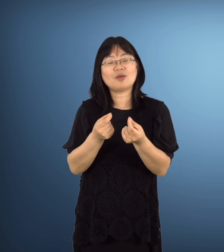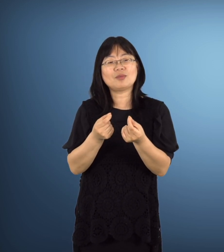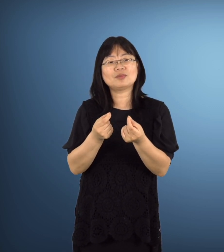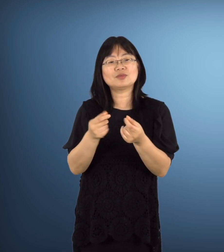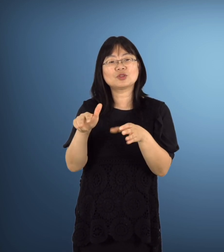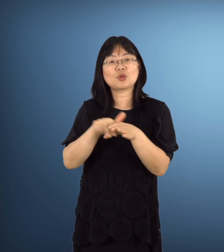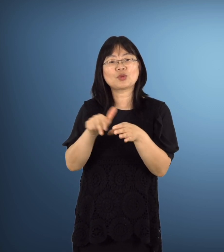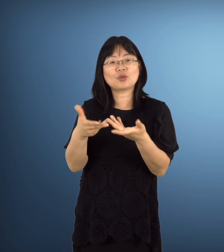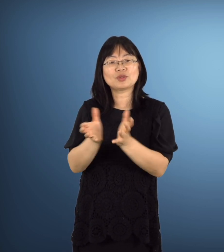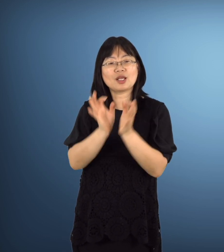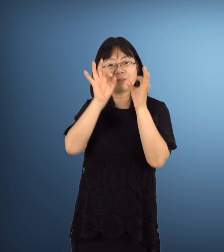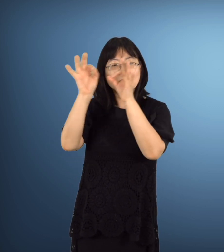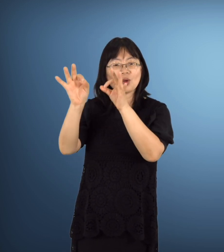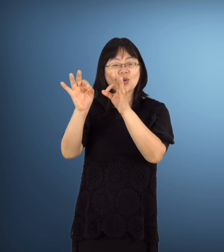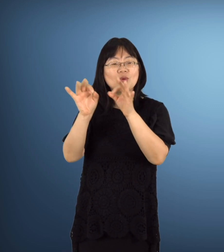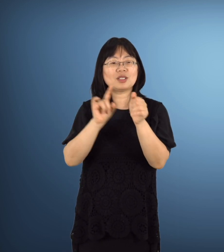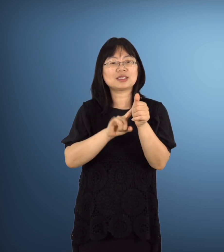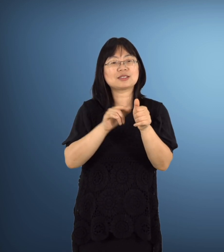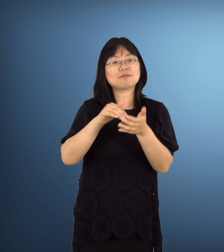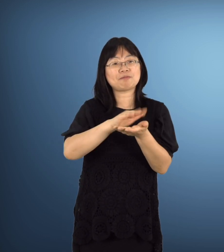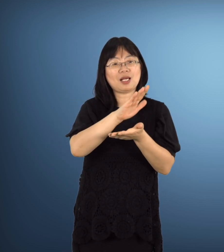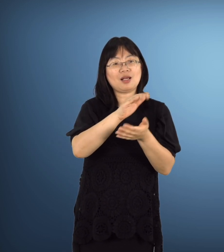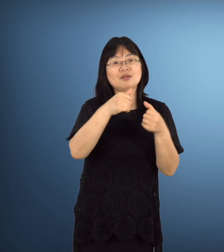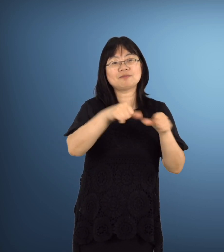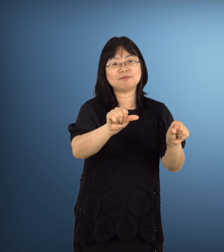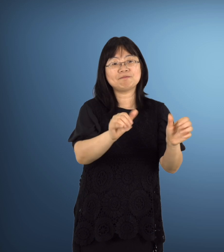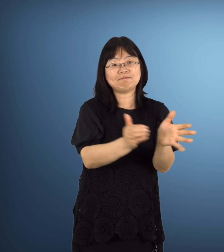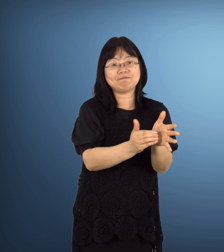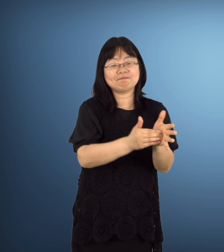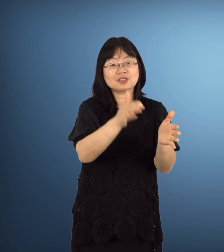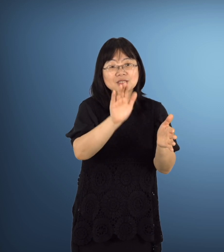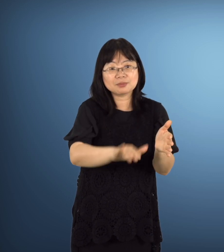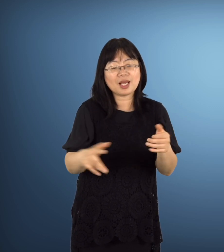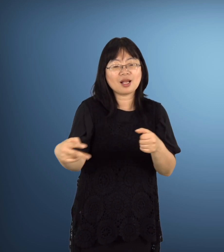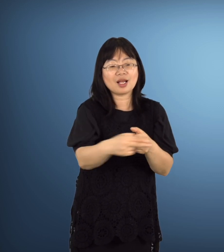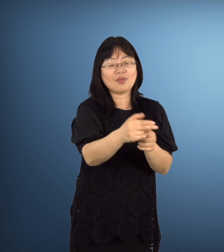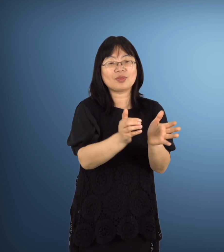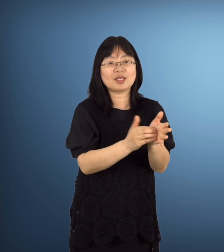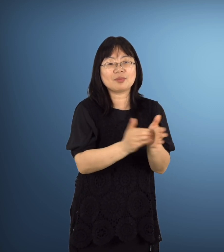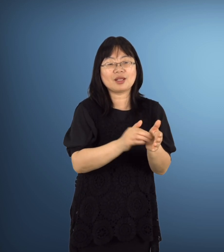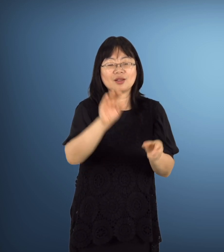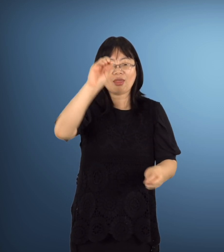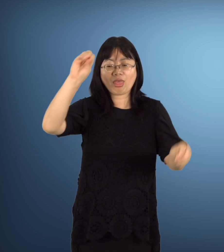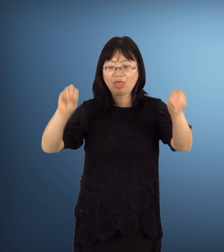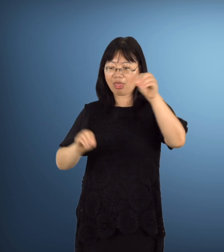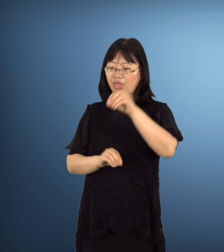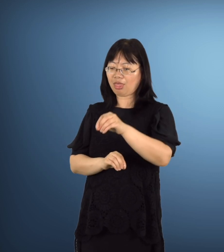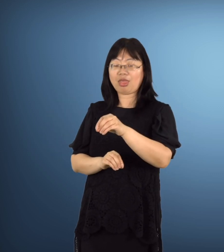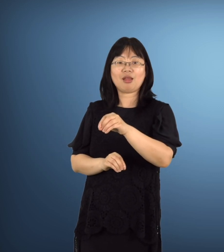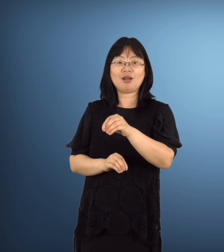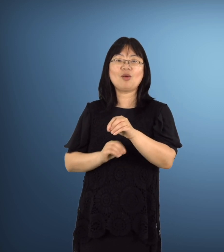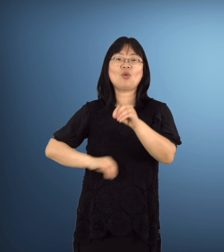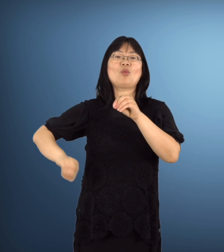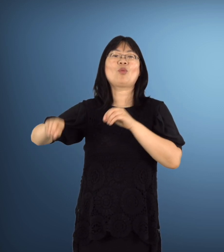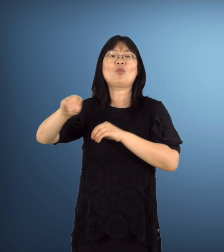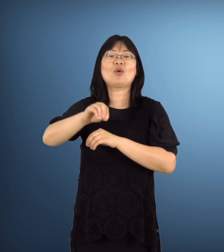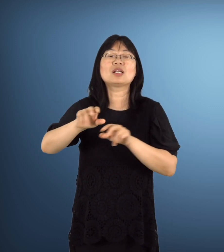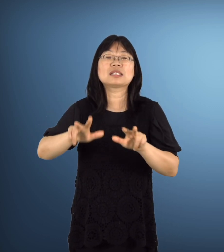공동체는 그를 파문해 버렸어요. 그런데 사실은 이게 뒤집어진 얘기예요.